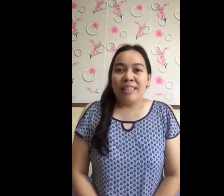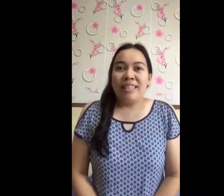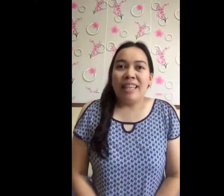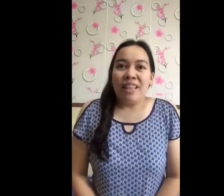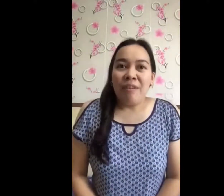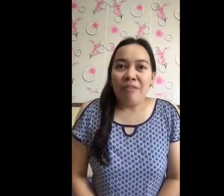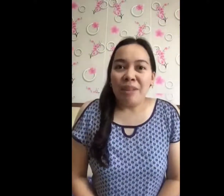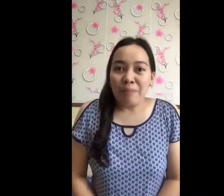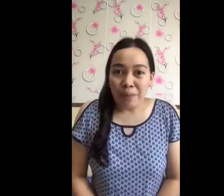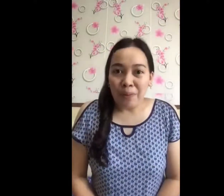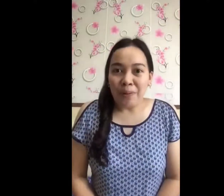Sa DepEd po,